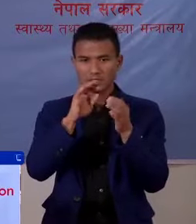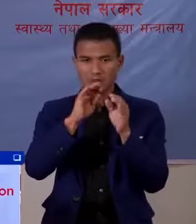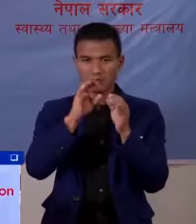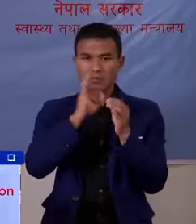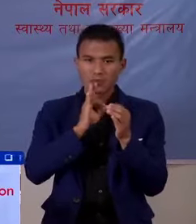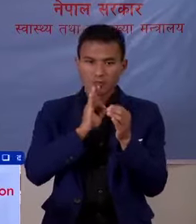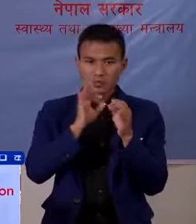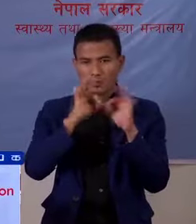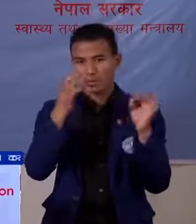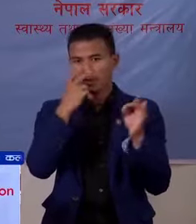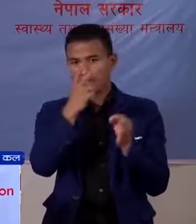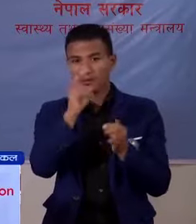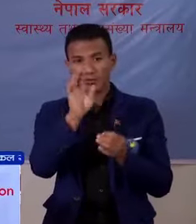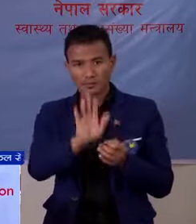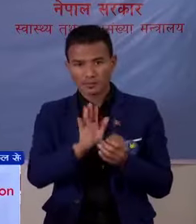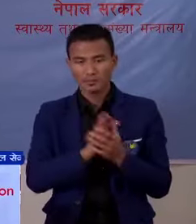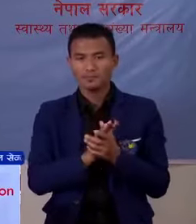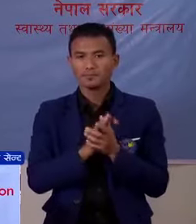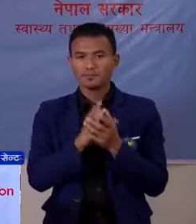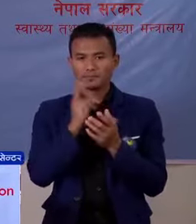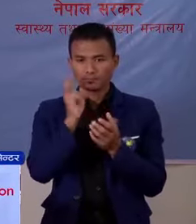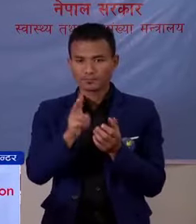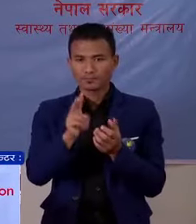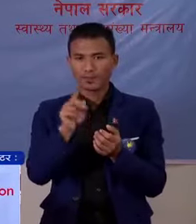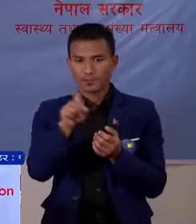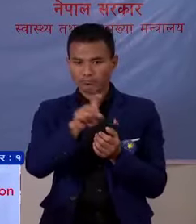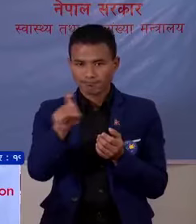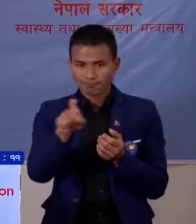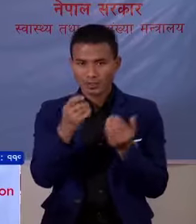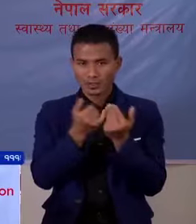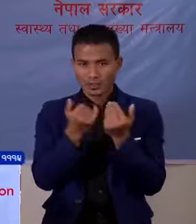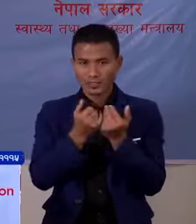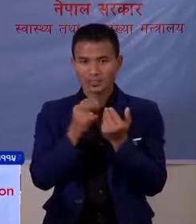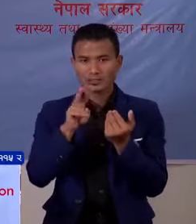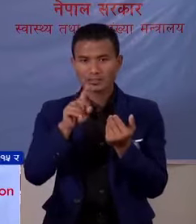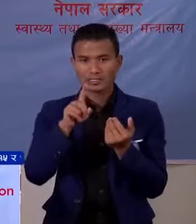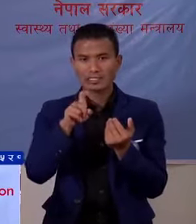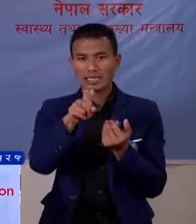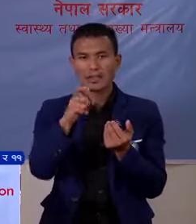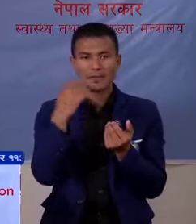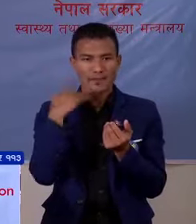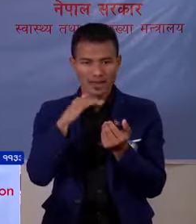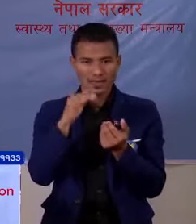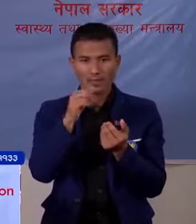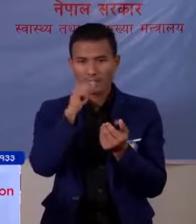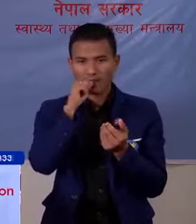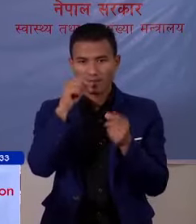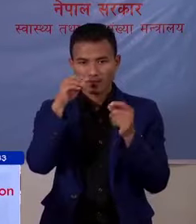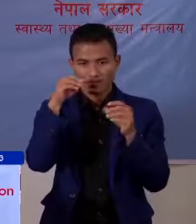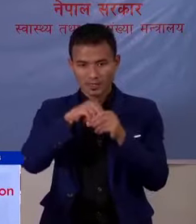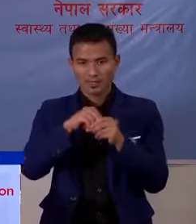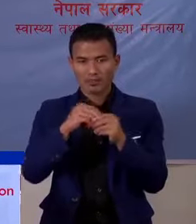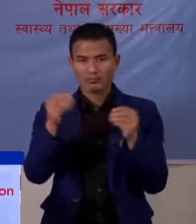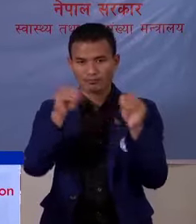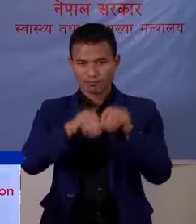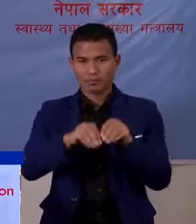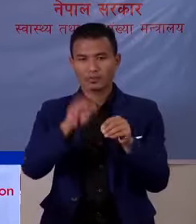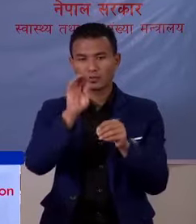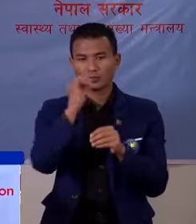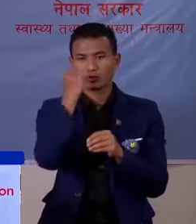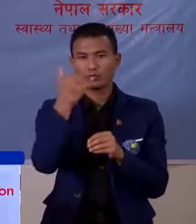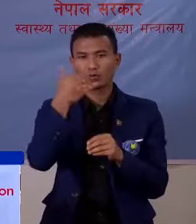आएका छन्। यसरी छरिने डिजइन्फेक्ट प्राय पानीमा मिसाइएको सोडियम